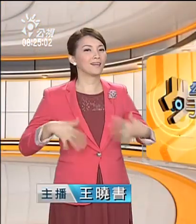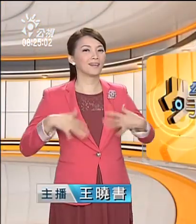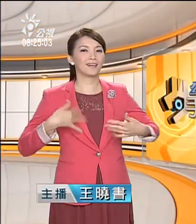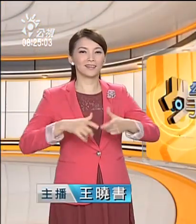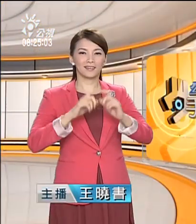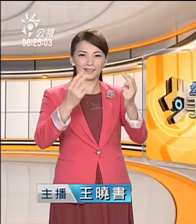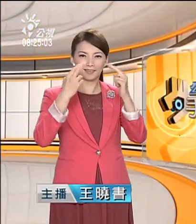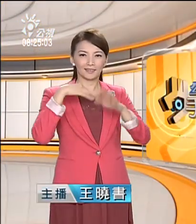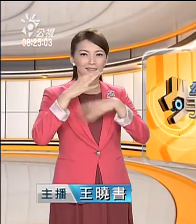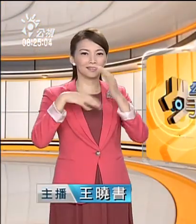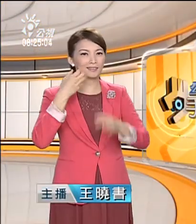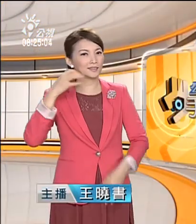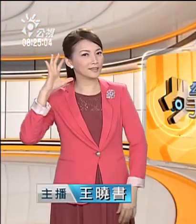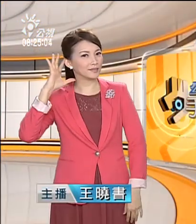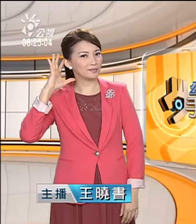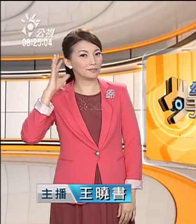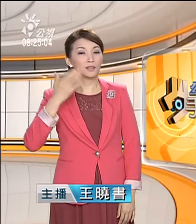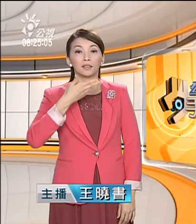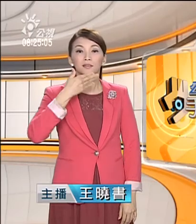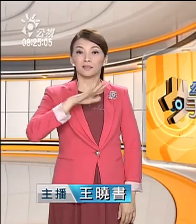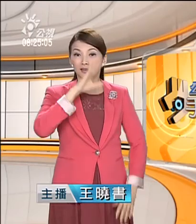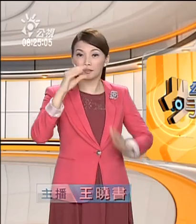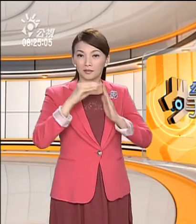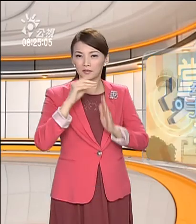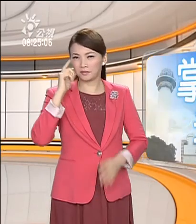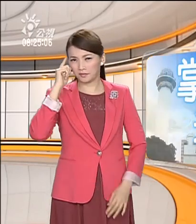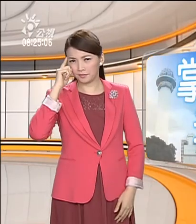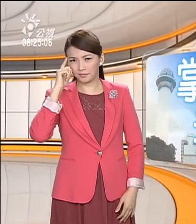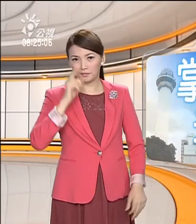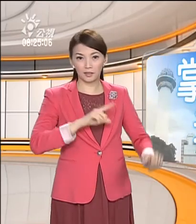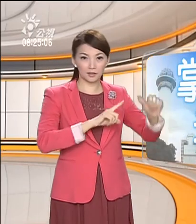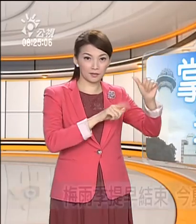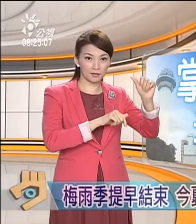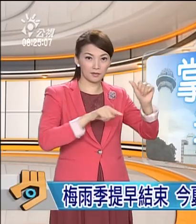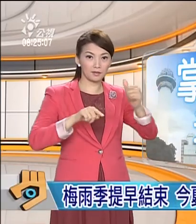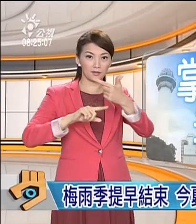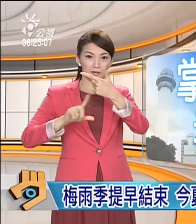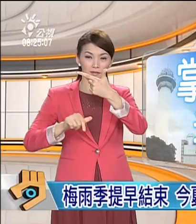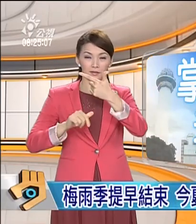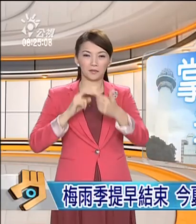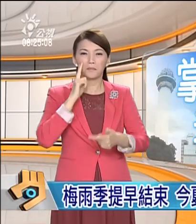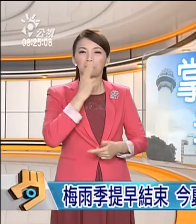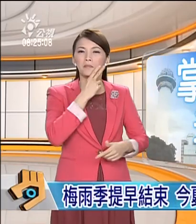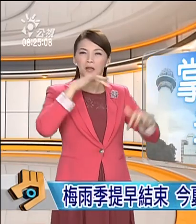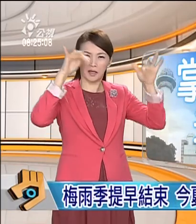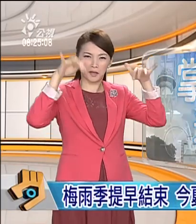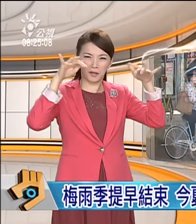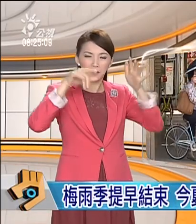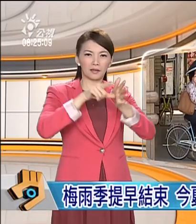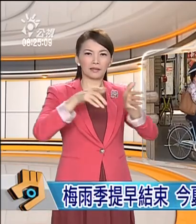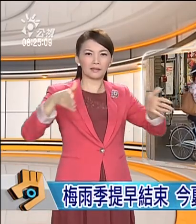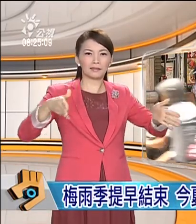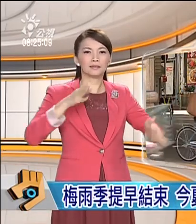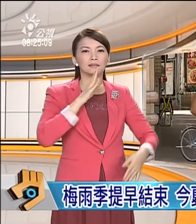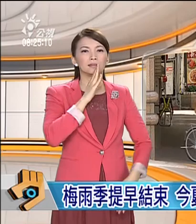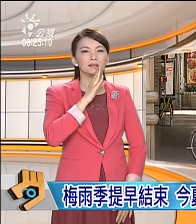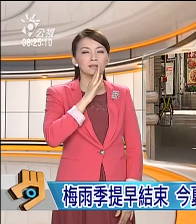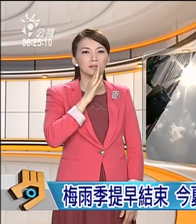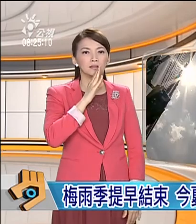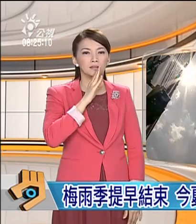欢迎回到手语新闻的现场。五到六月是气象局定义的梅雨季，但是今年的梅雨